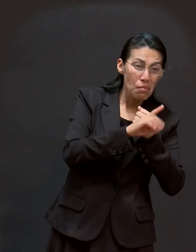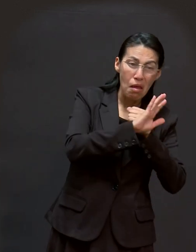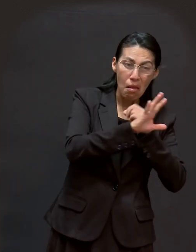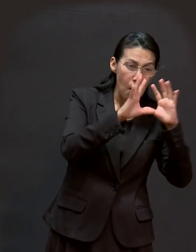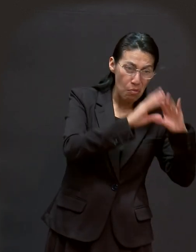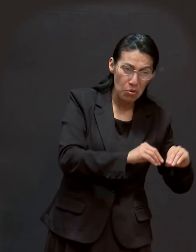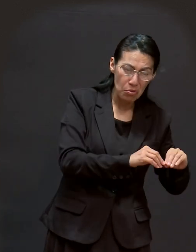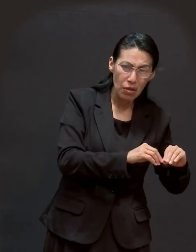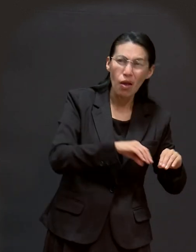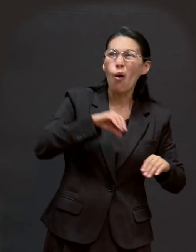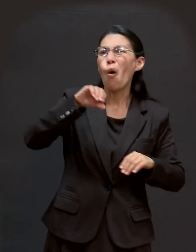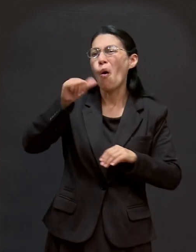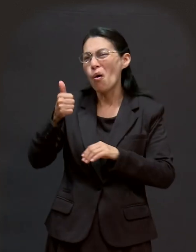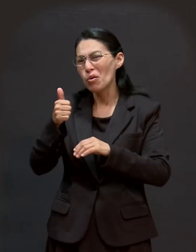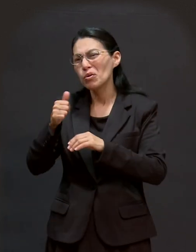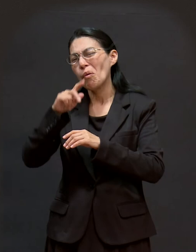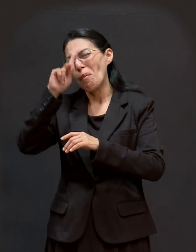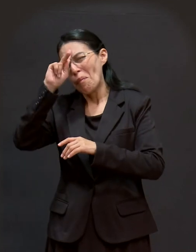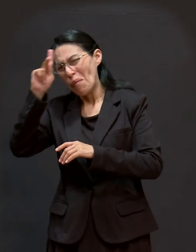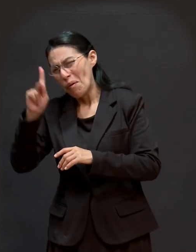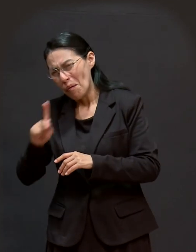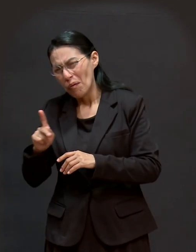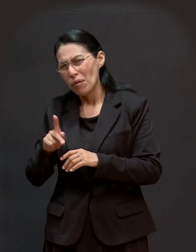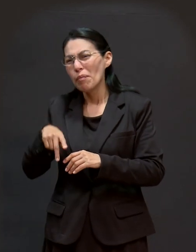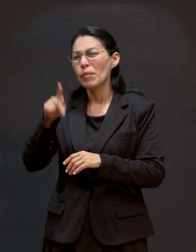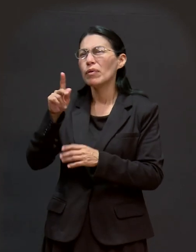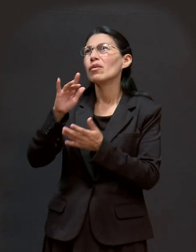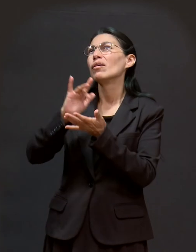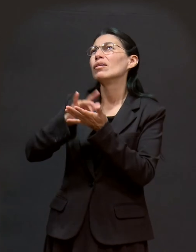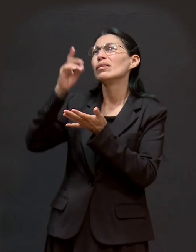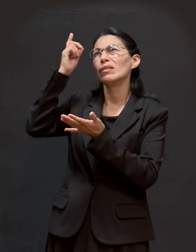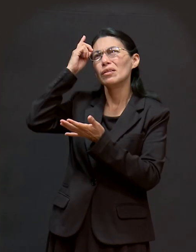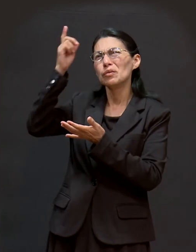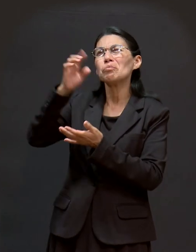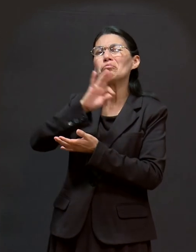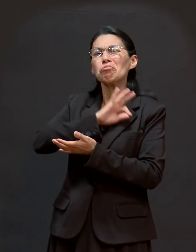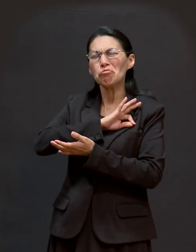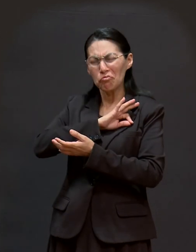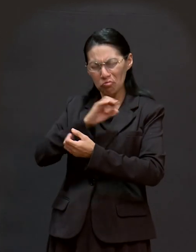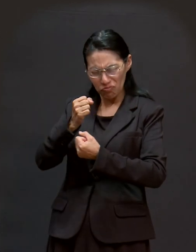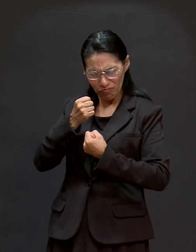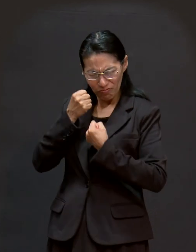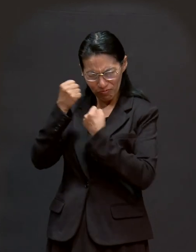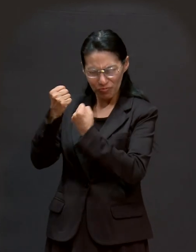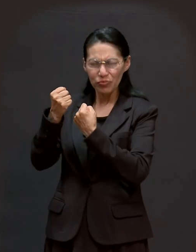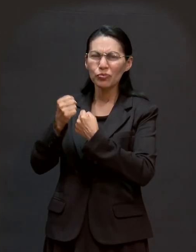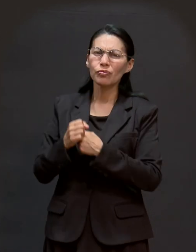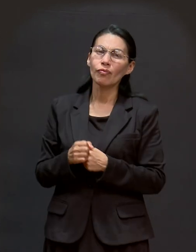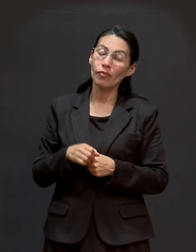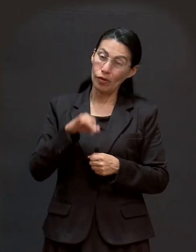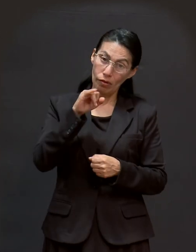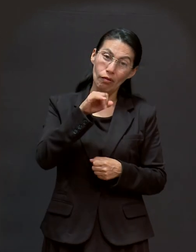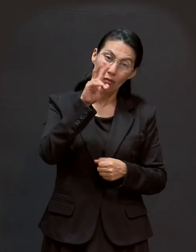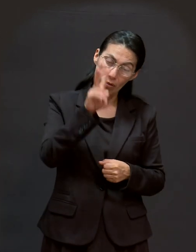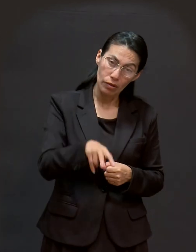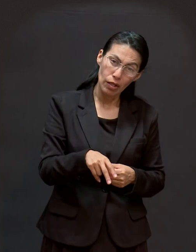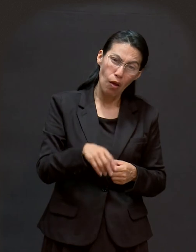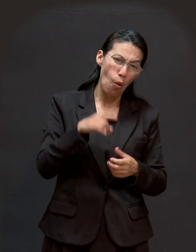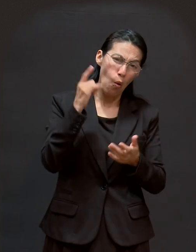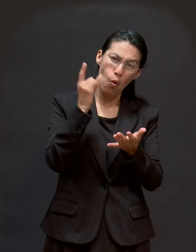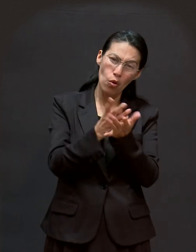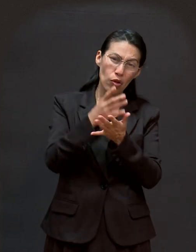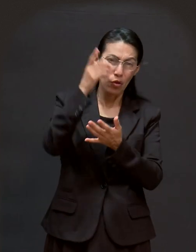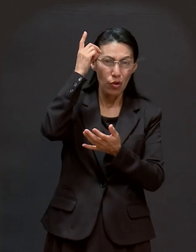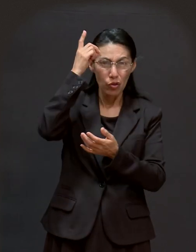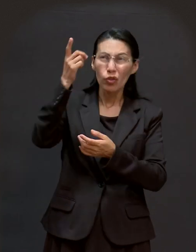pero tenemos fe de salir adelante así es ángela todo lo podemos cristo solo en